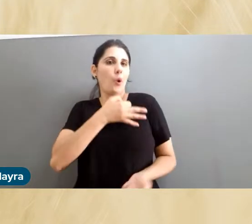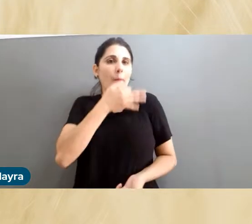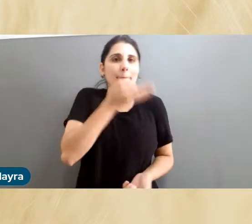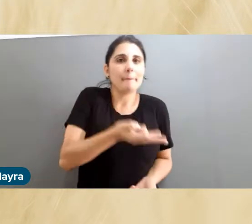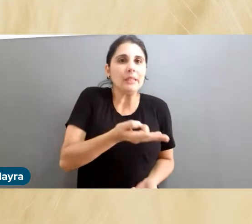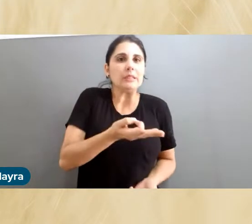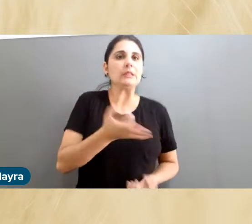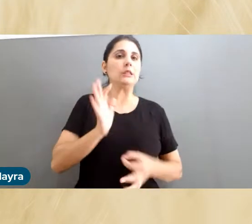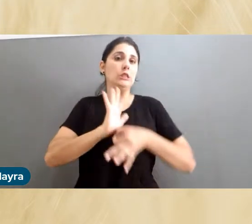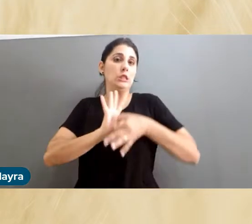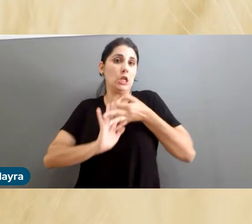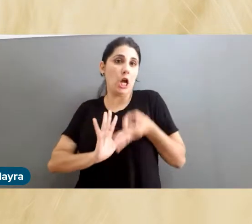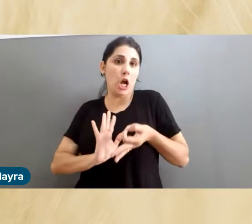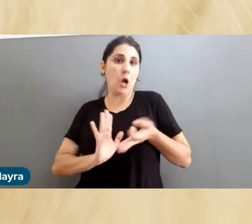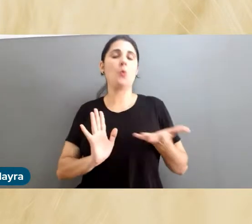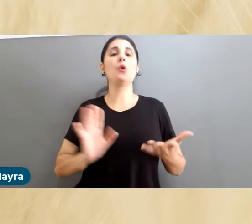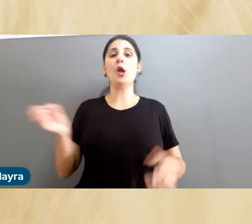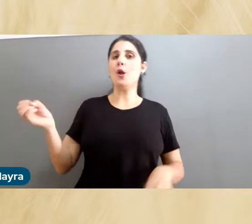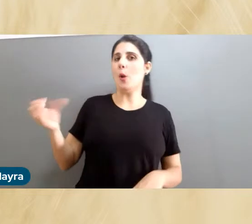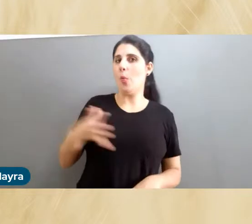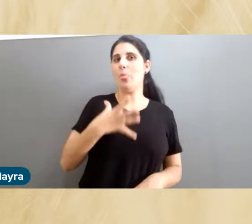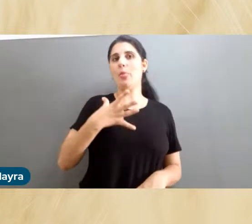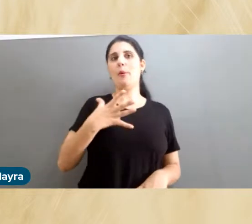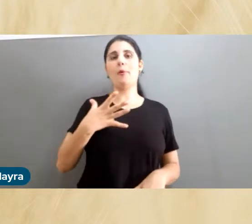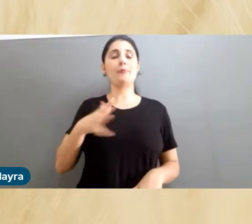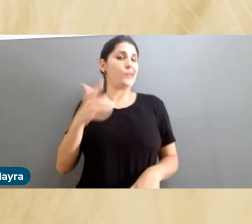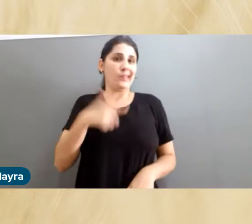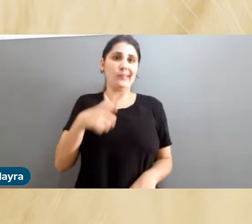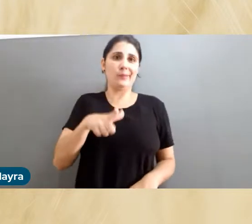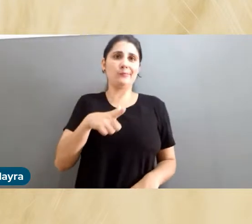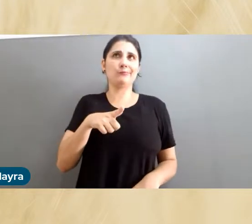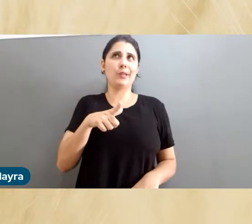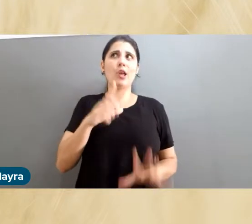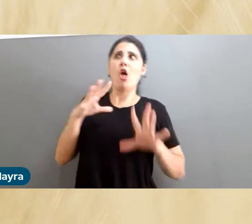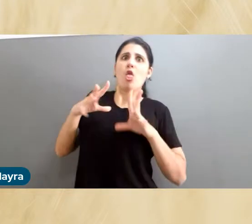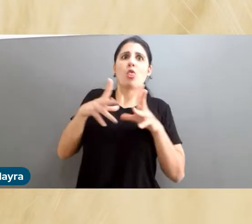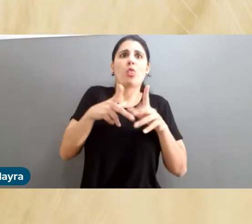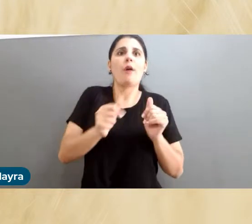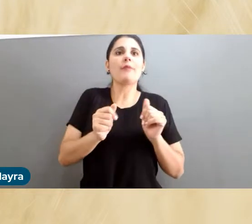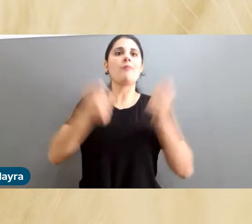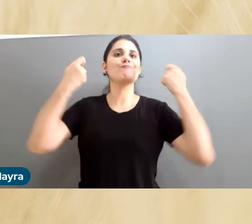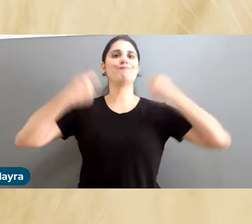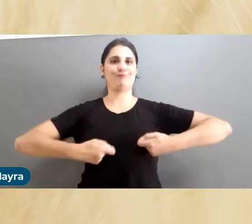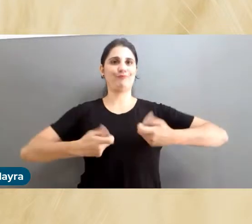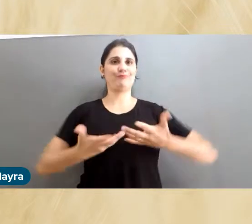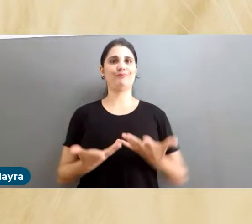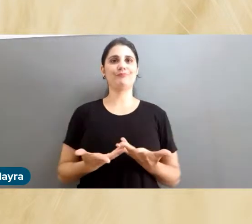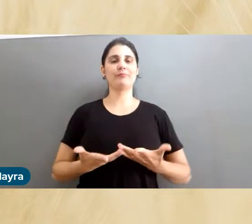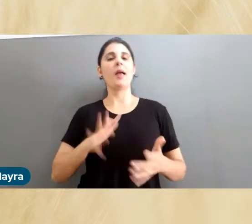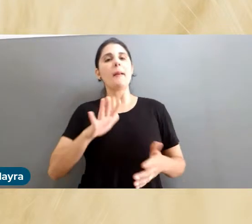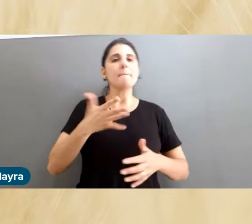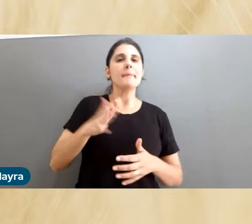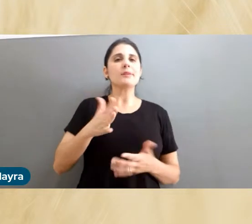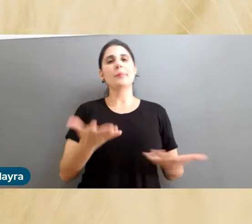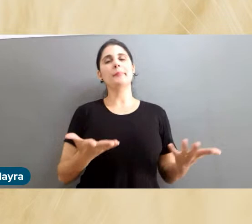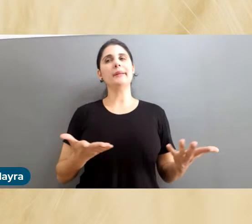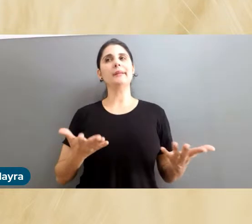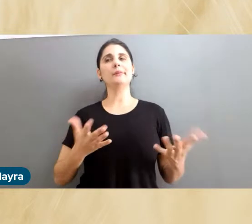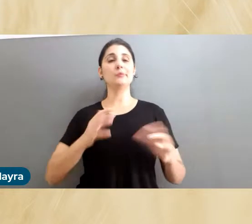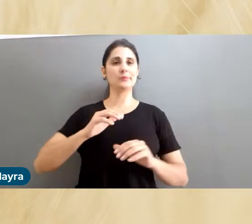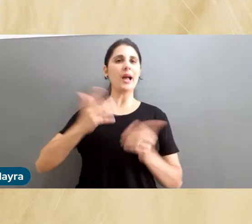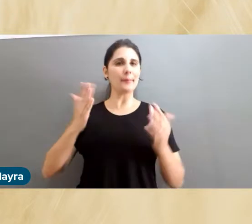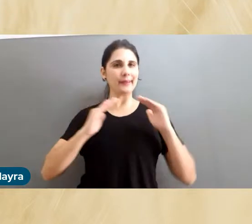Acontece que o novo ainda não está completamente estabelecido. É mais ou menos como uma reforma em